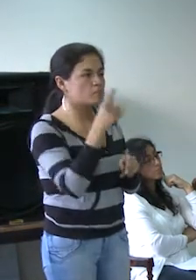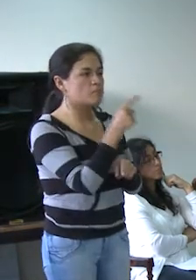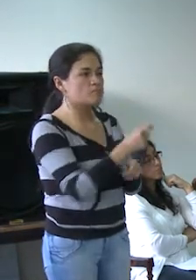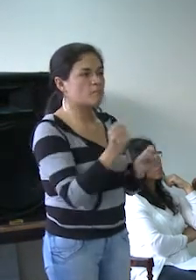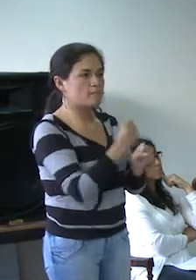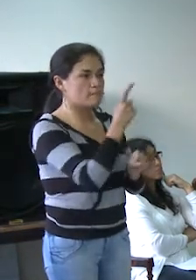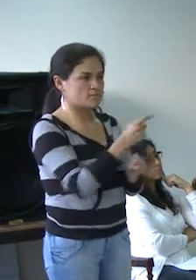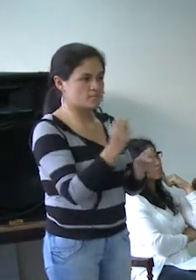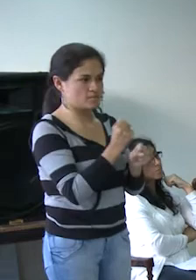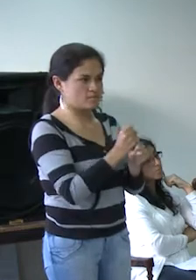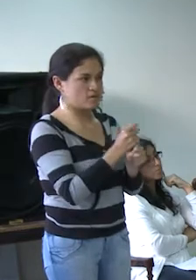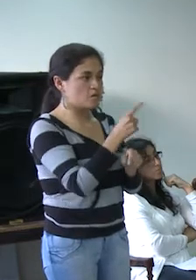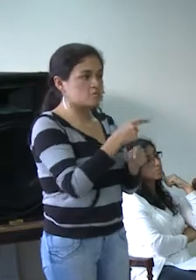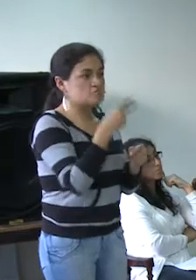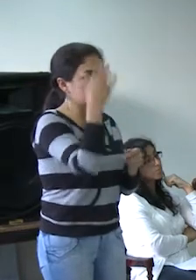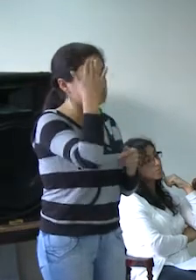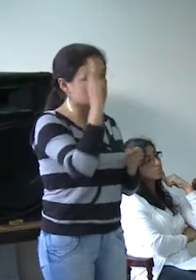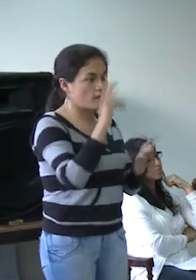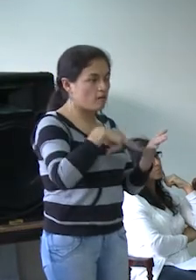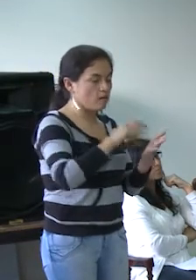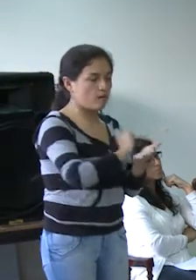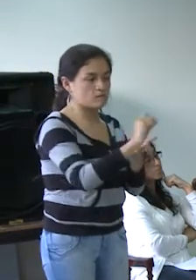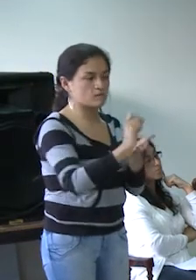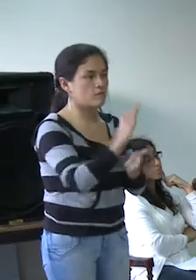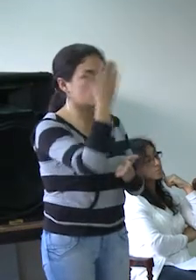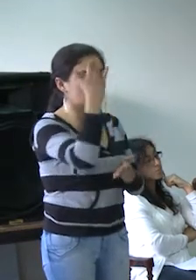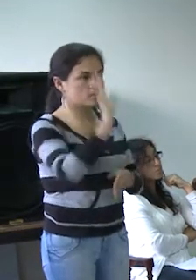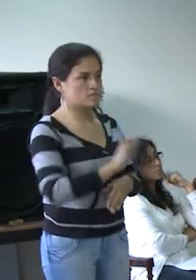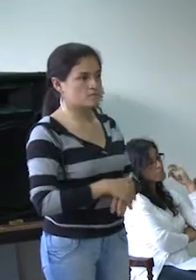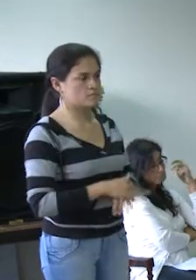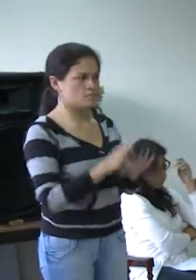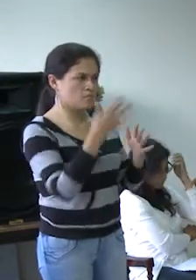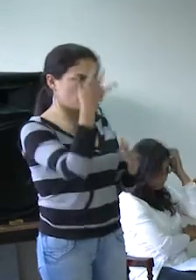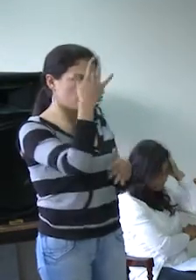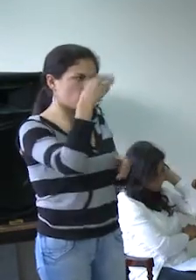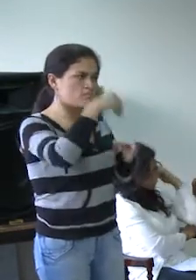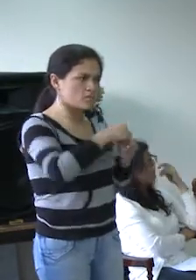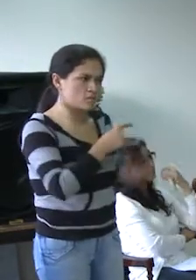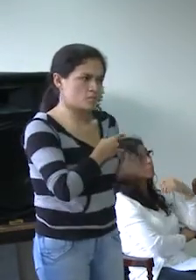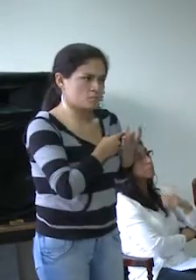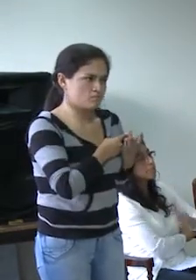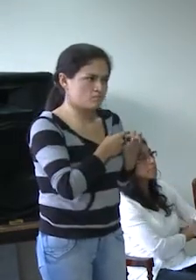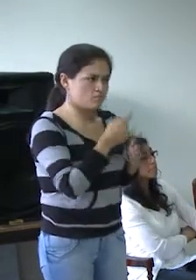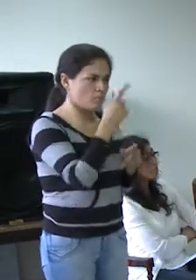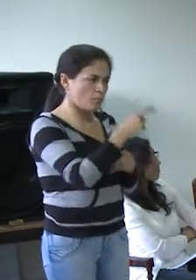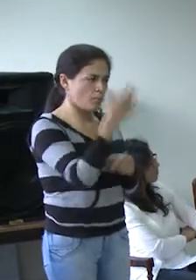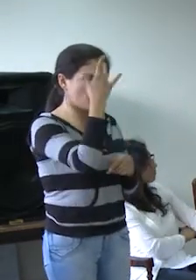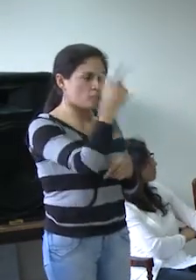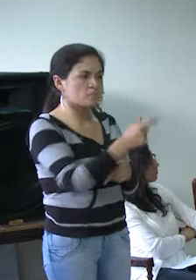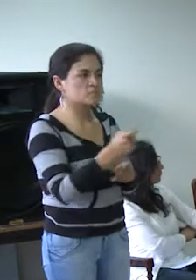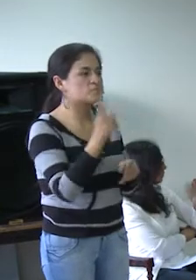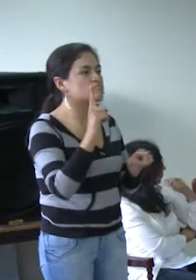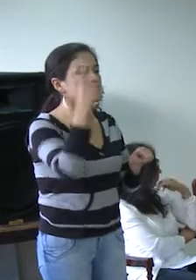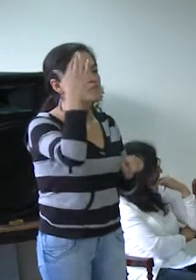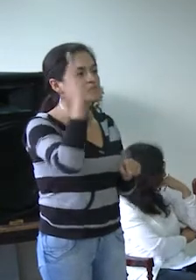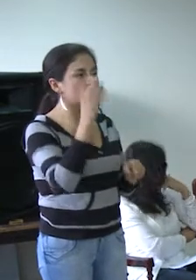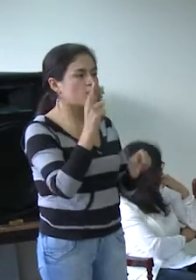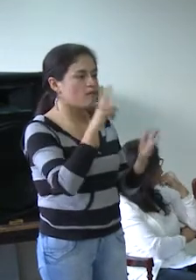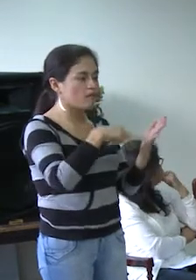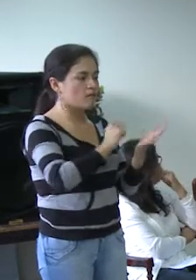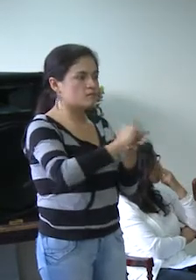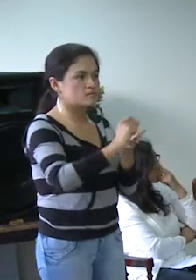primaria, ¿verdad? Ese trabajo lo hizo él, y esa conciencia tenía también de generar un espacio donde fuera